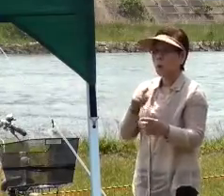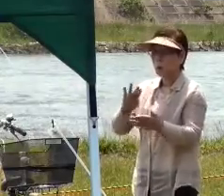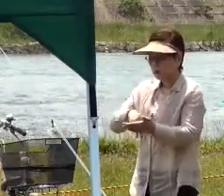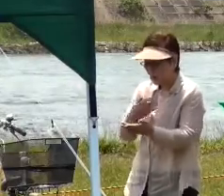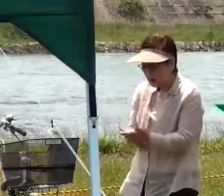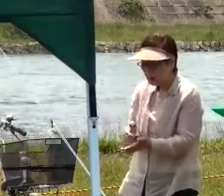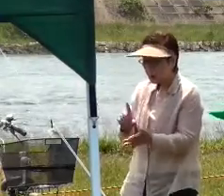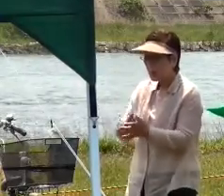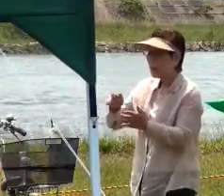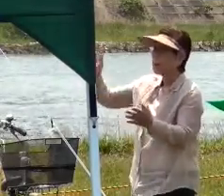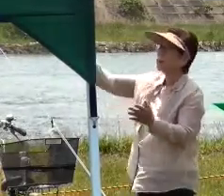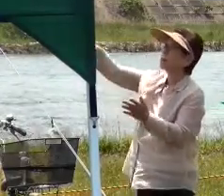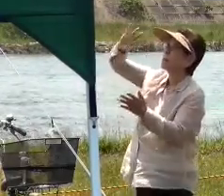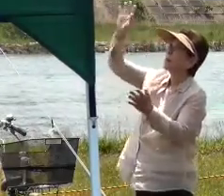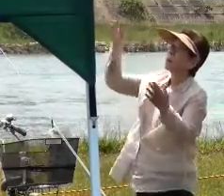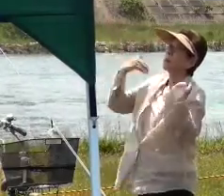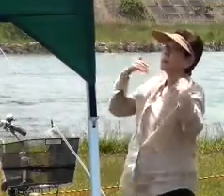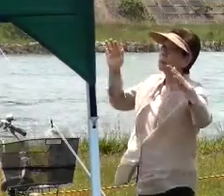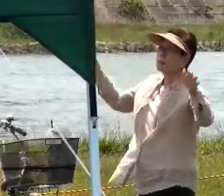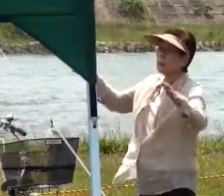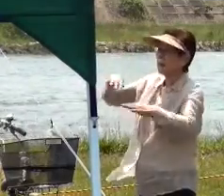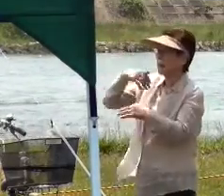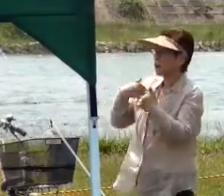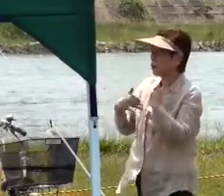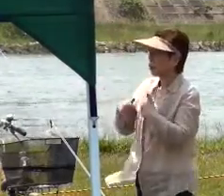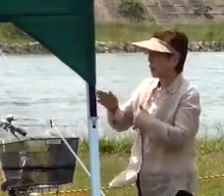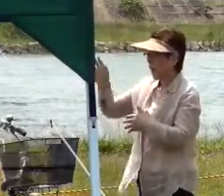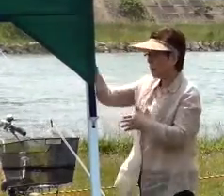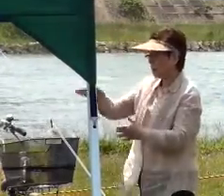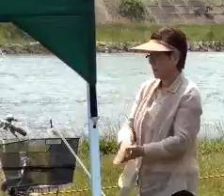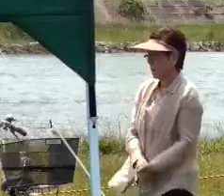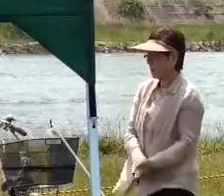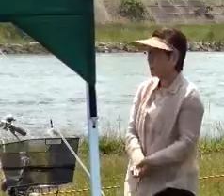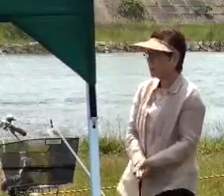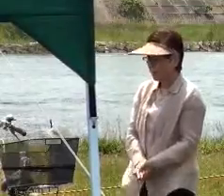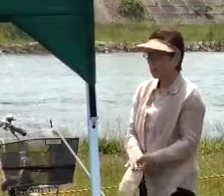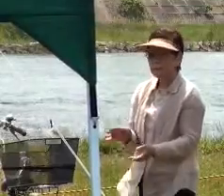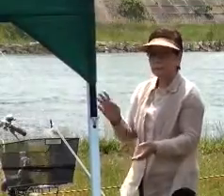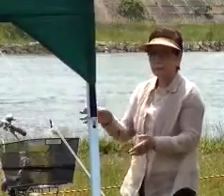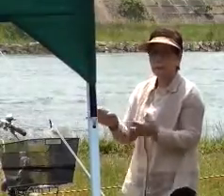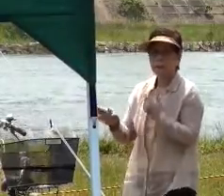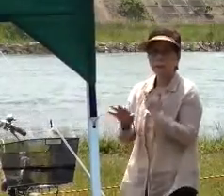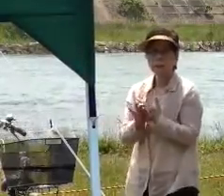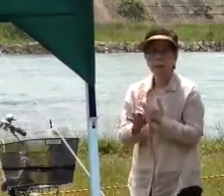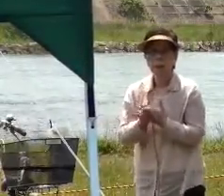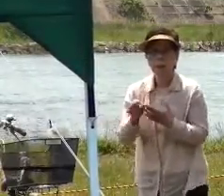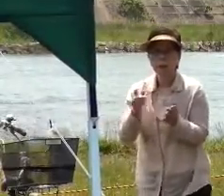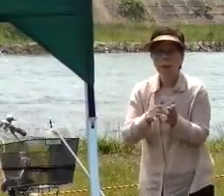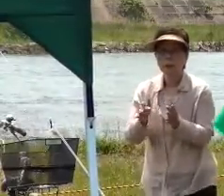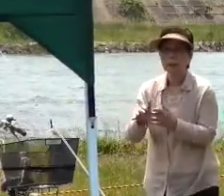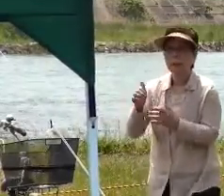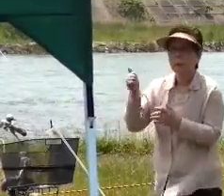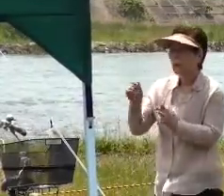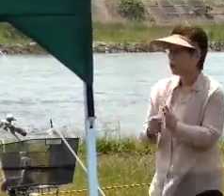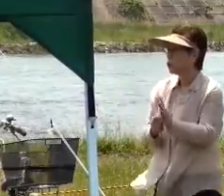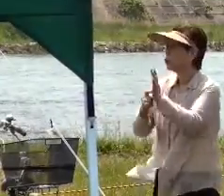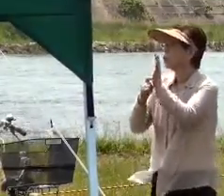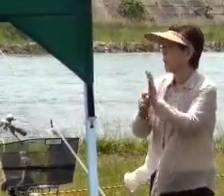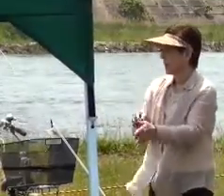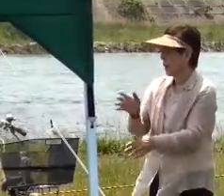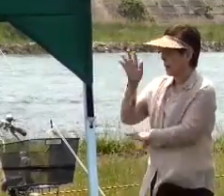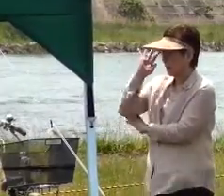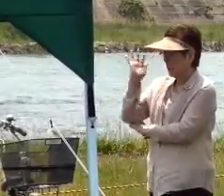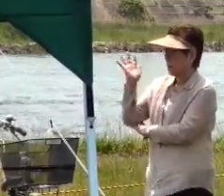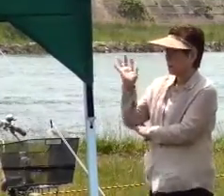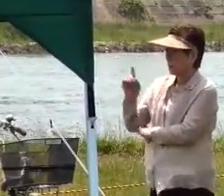に喜びがある。以上です。イエス様の例え話の中でも特に有名なお話なので